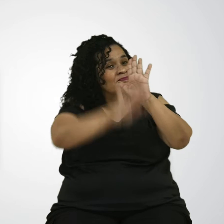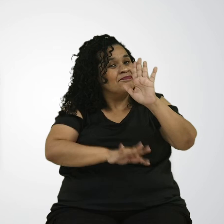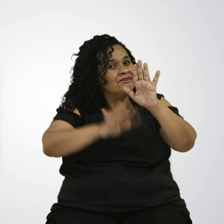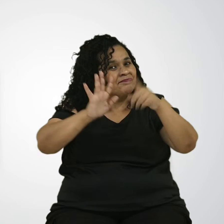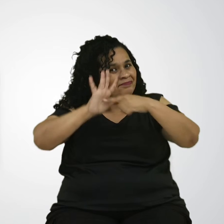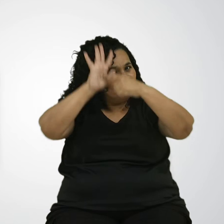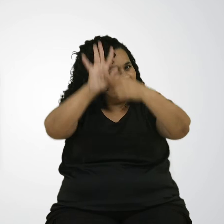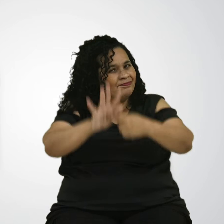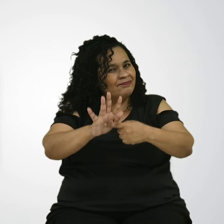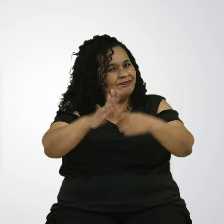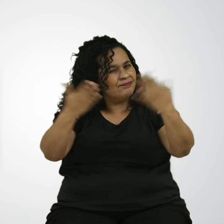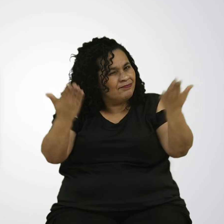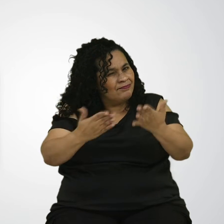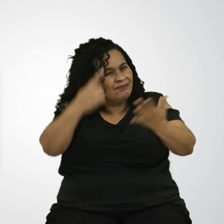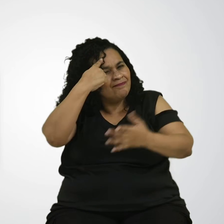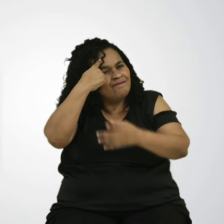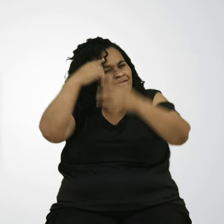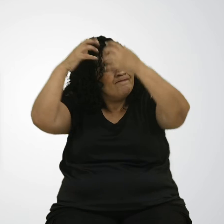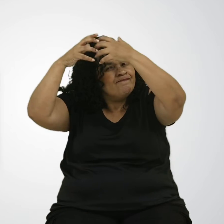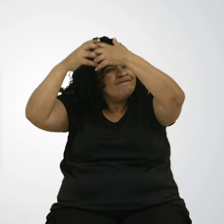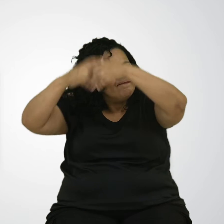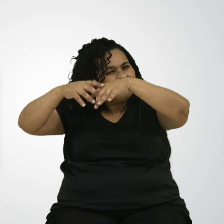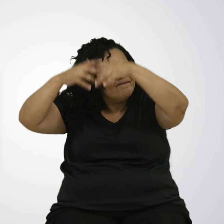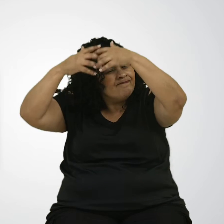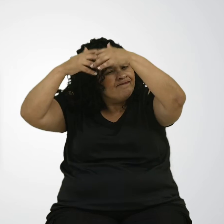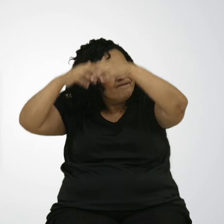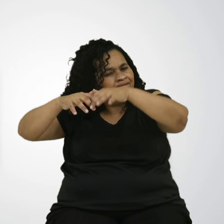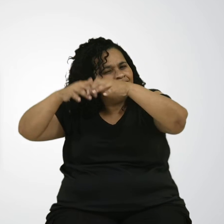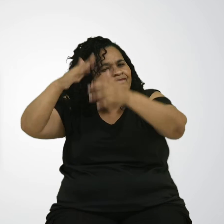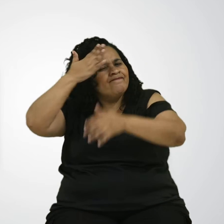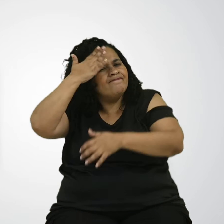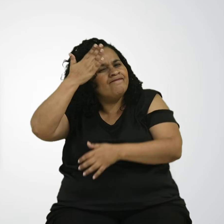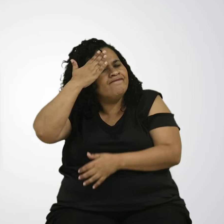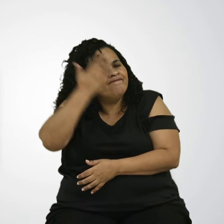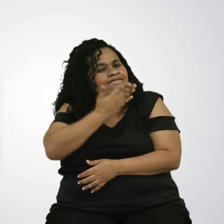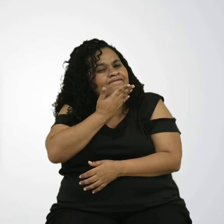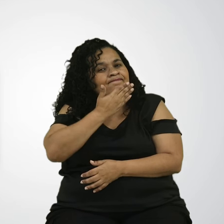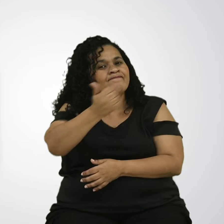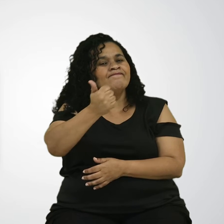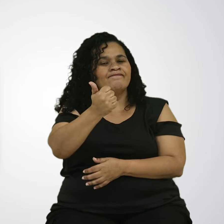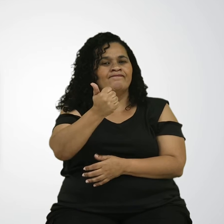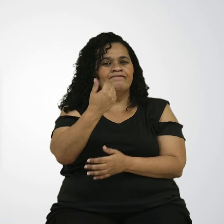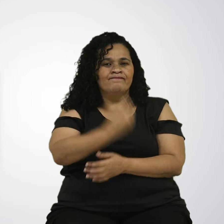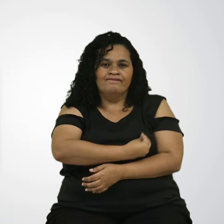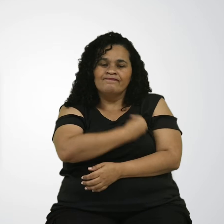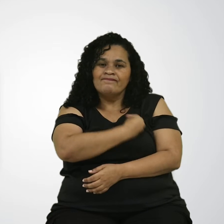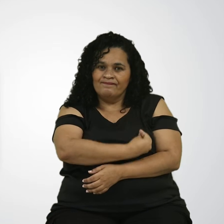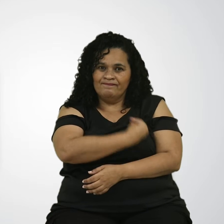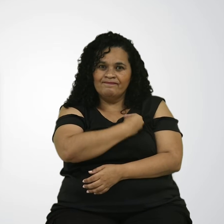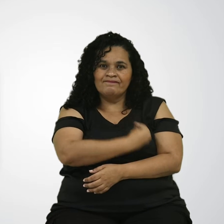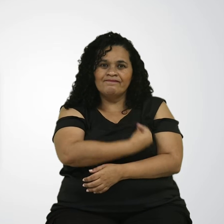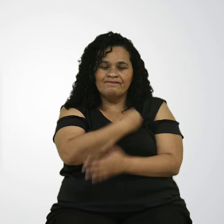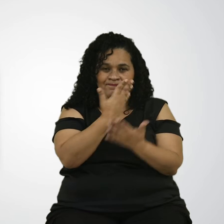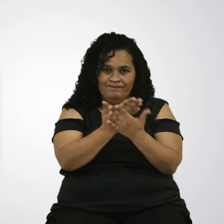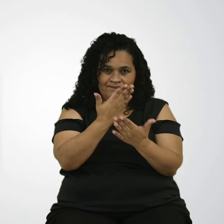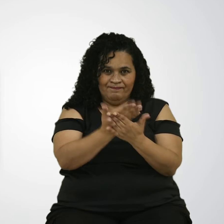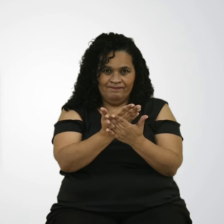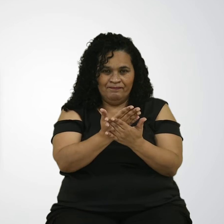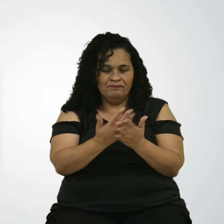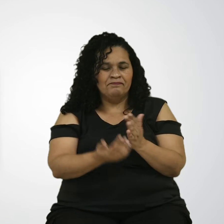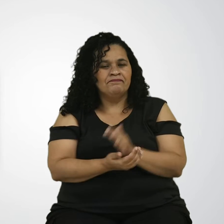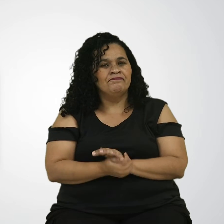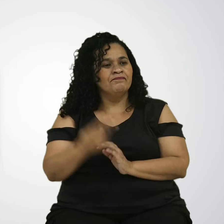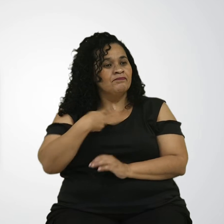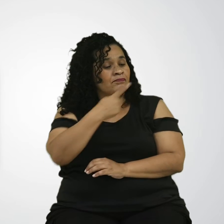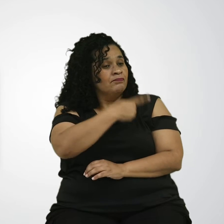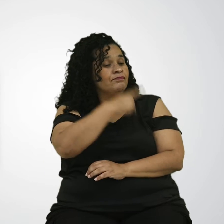pensar, refletir sobre esse texto a partir das questões que são colocadas aqui na nossa lição bíblica. Pastor Kennedy, a